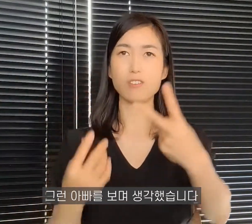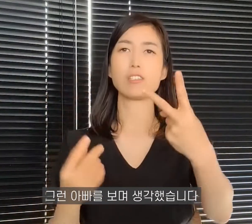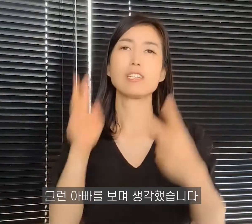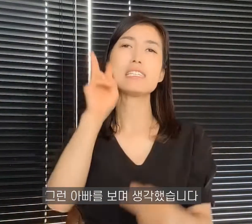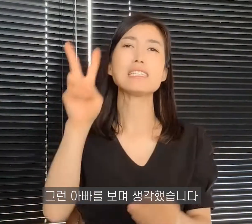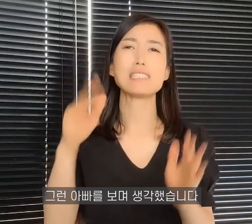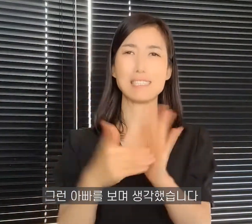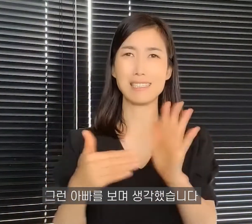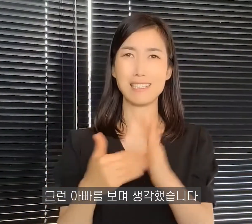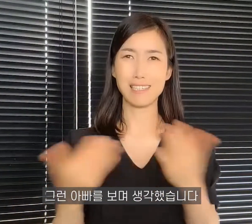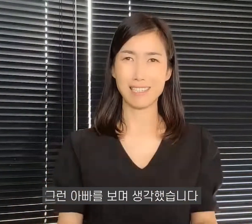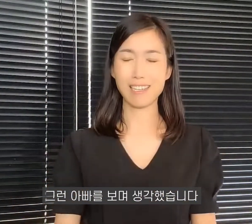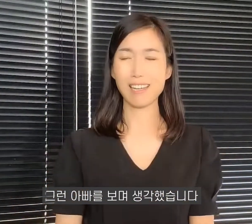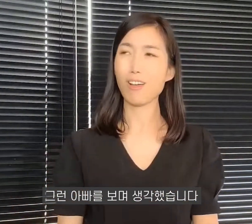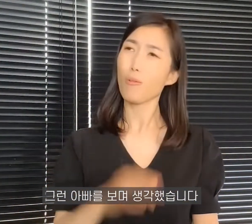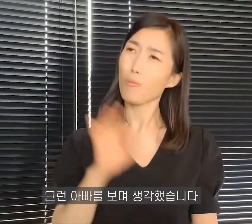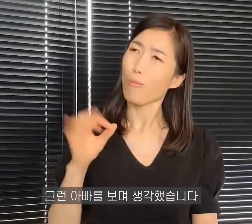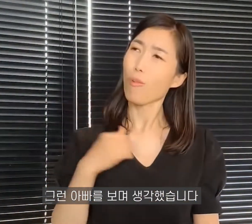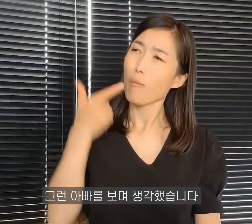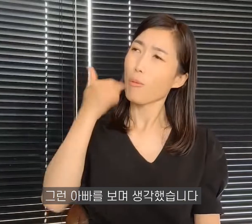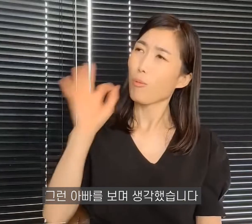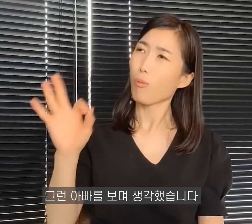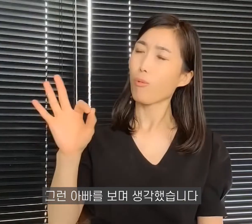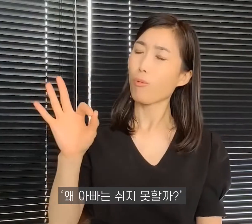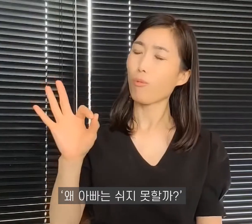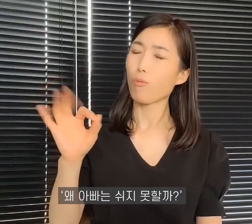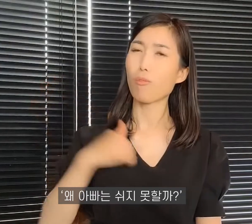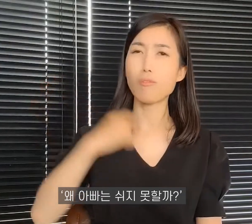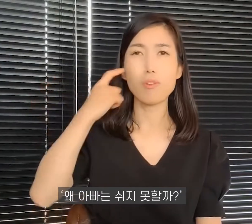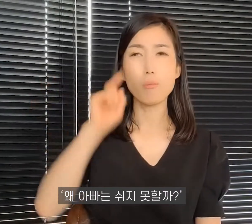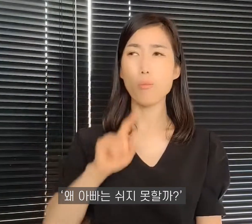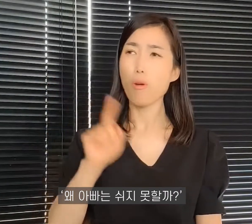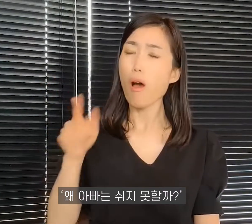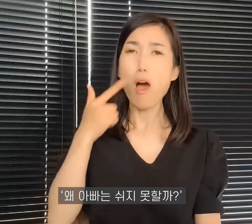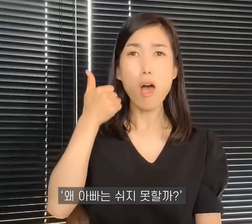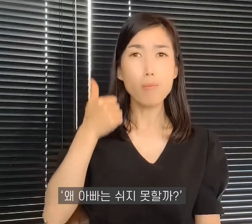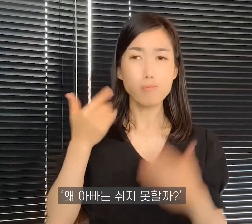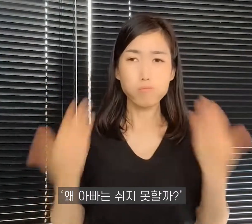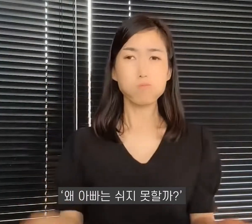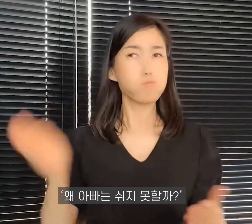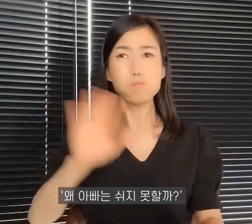그런 아빠를 보며 생각했습니다 왜 아빠는 쉬지 못할 까